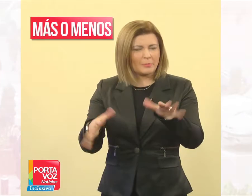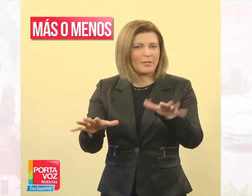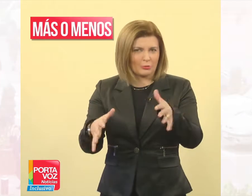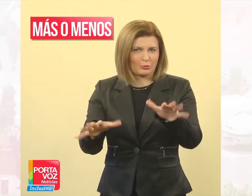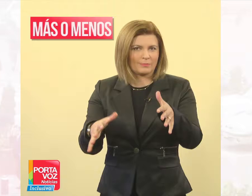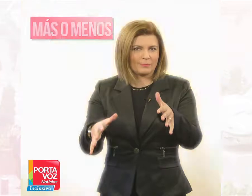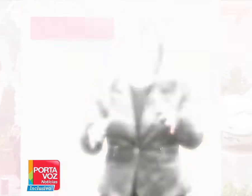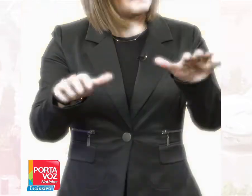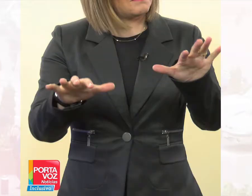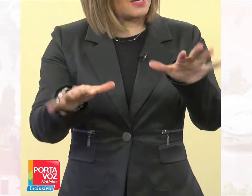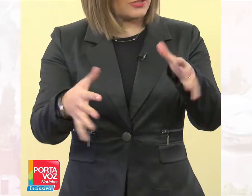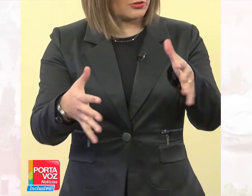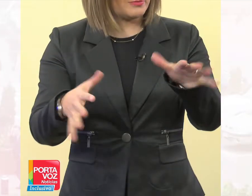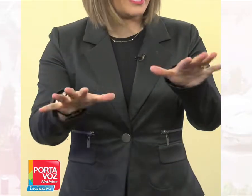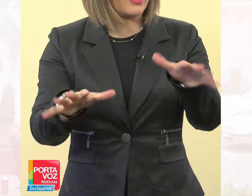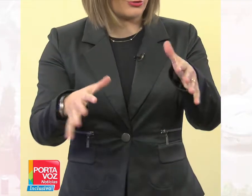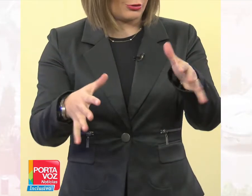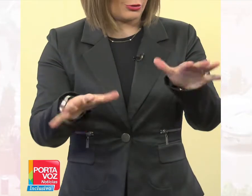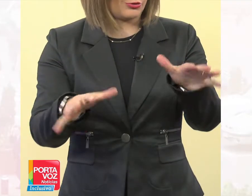más o menos